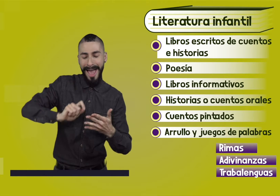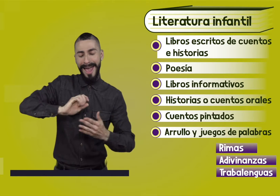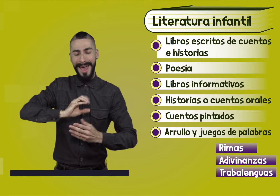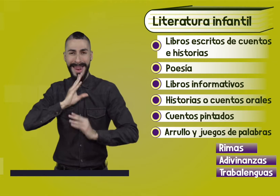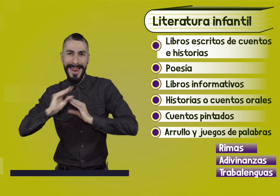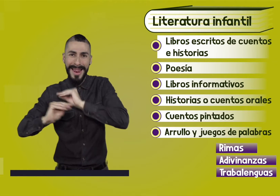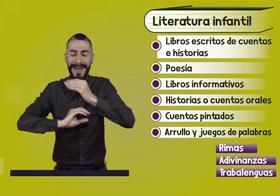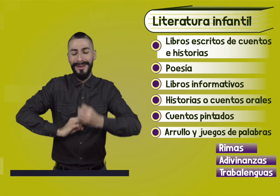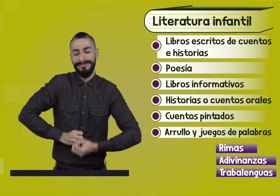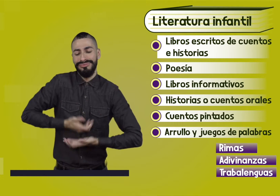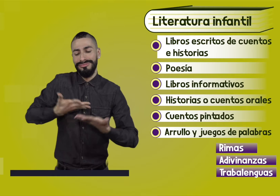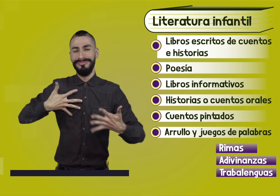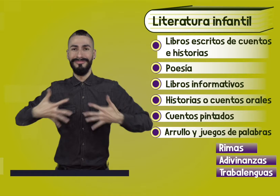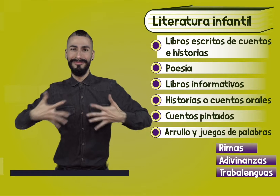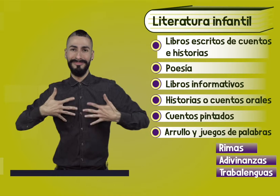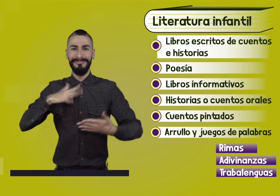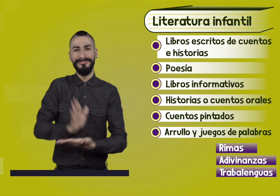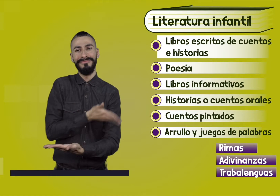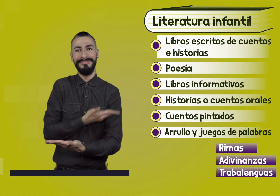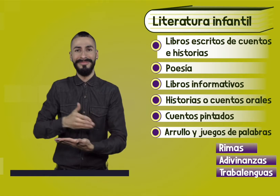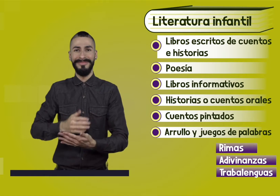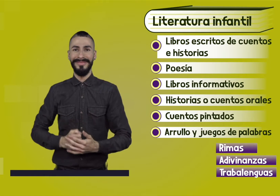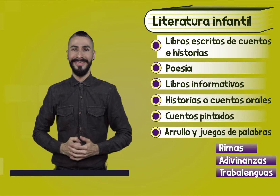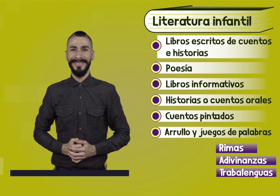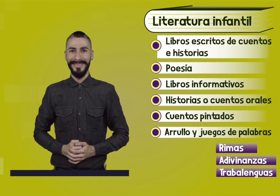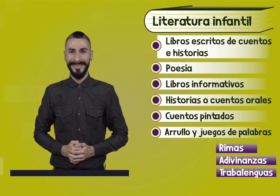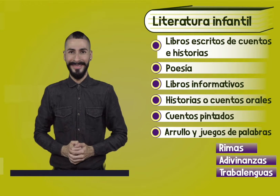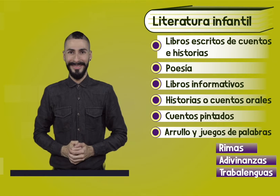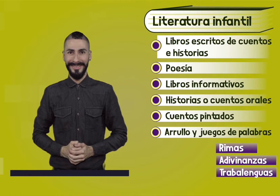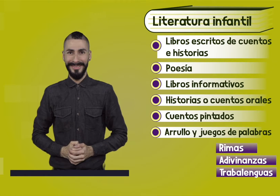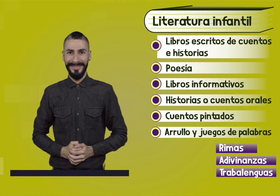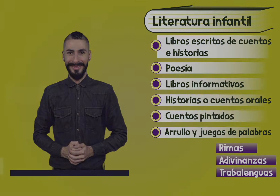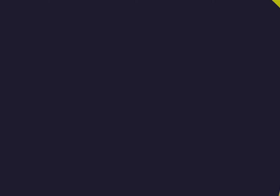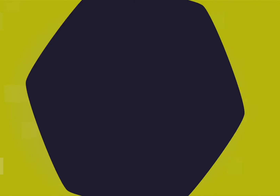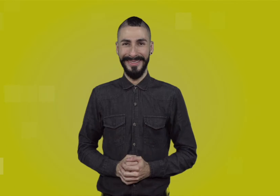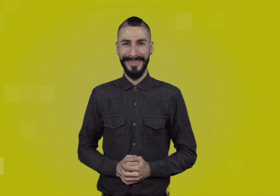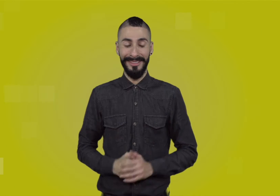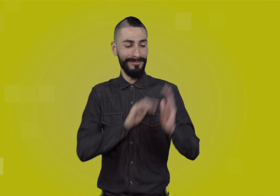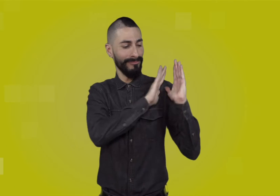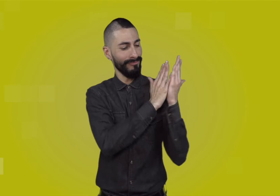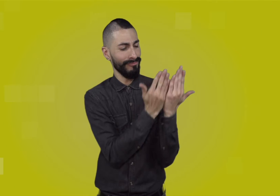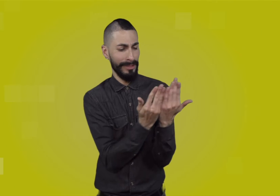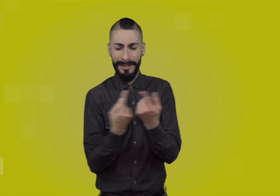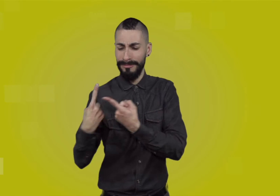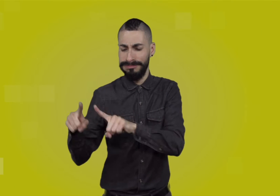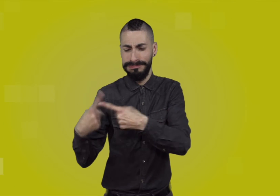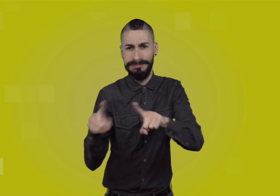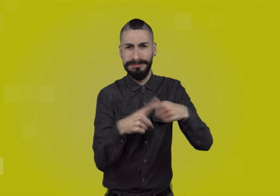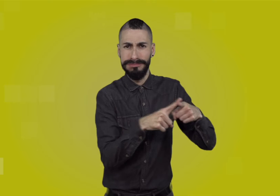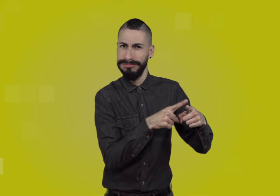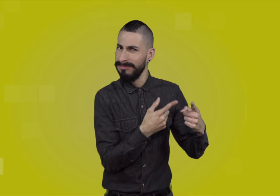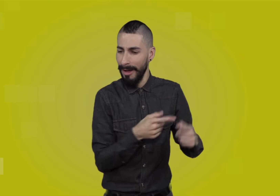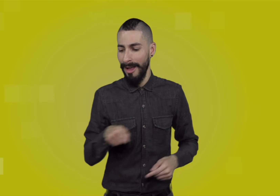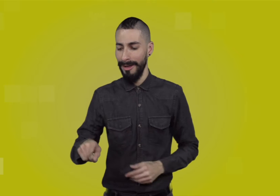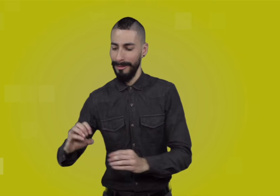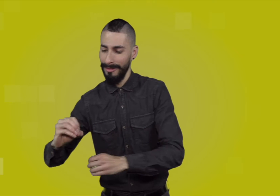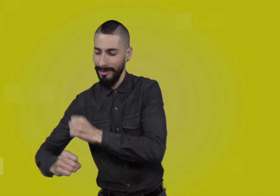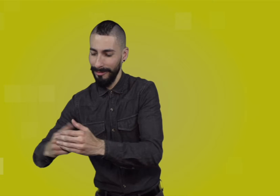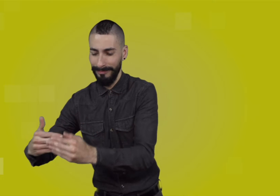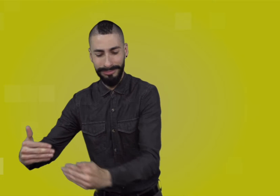a través de textos escritos u orales, dramatizaciones y canciones que serán compartidos en familia. ¿Quiénes son los responsables de garantizar que los